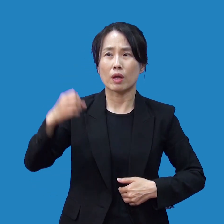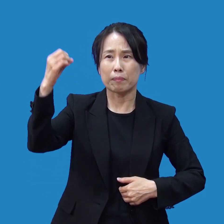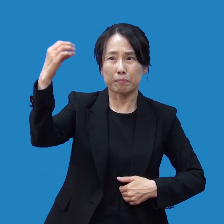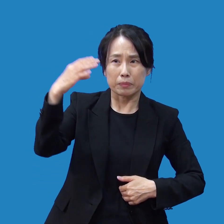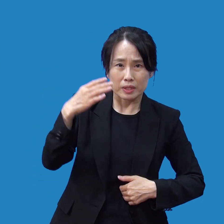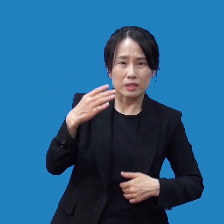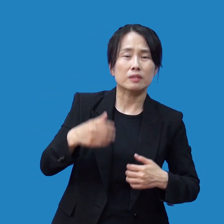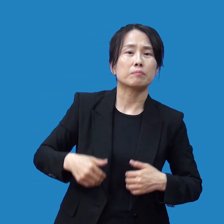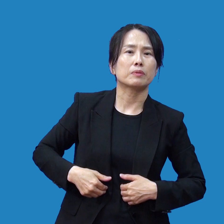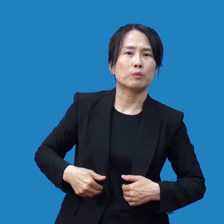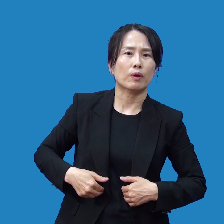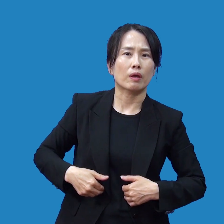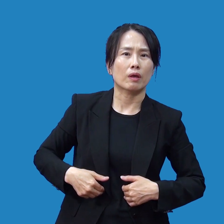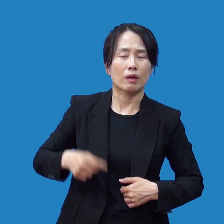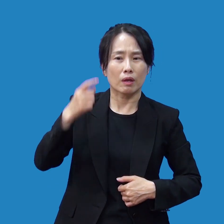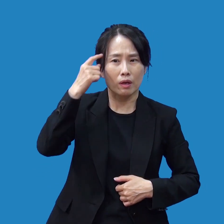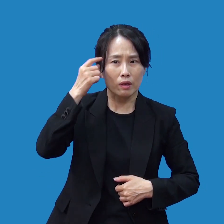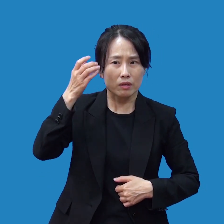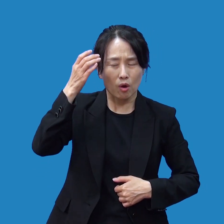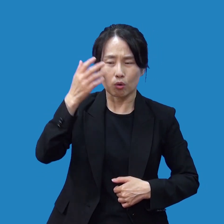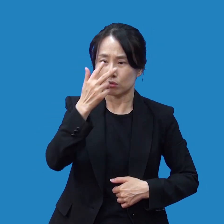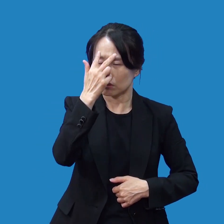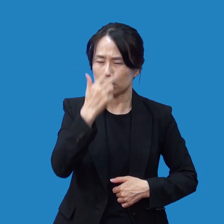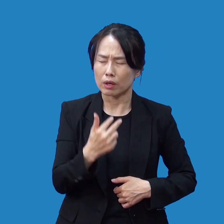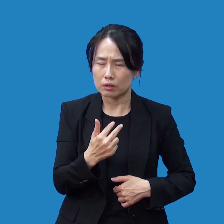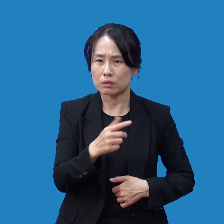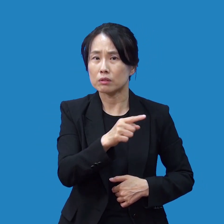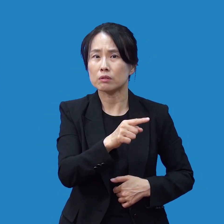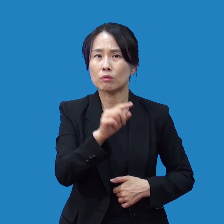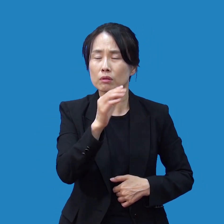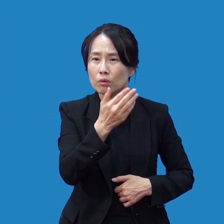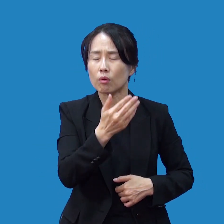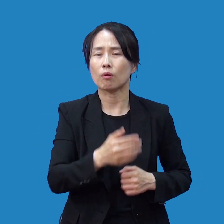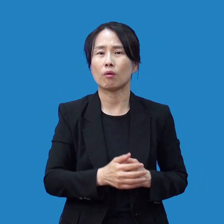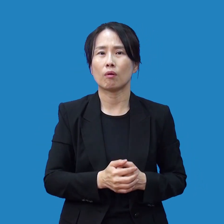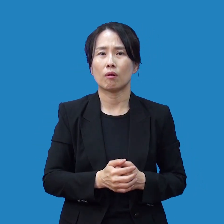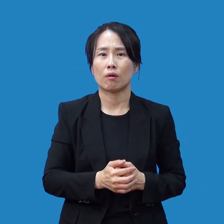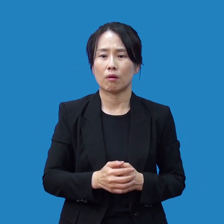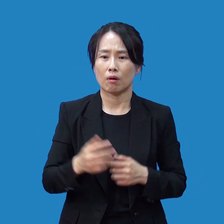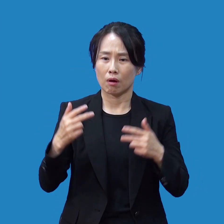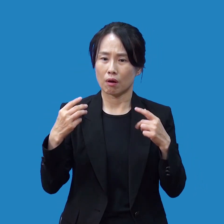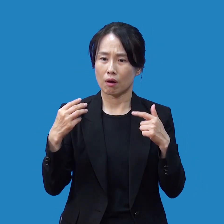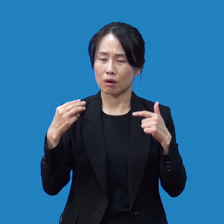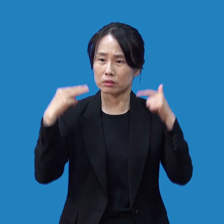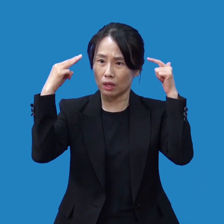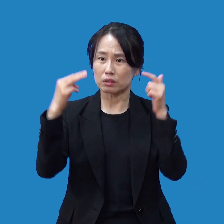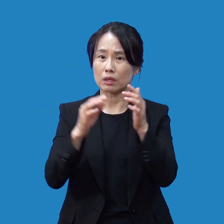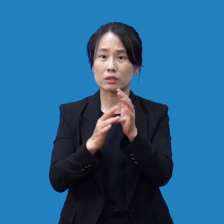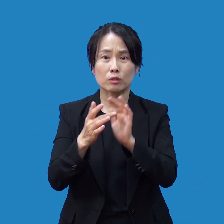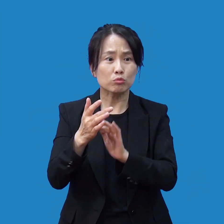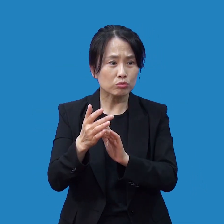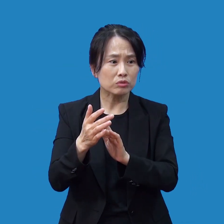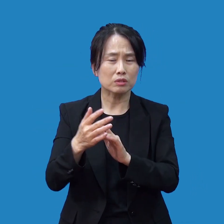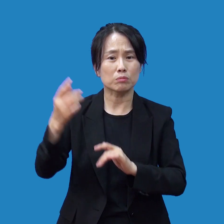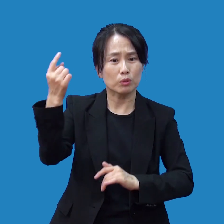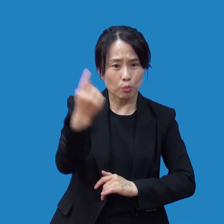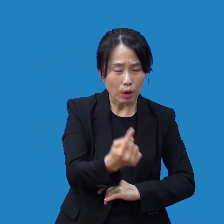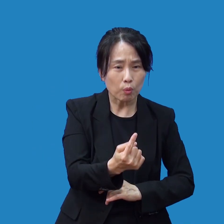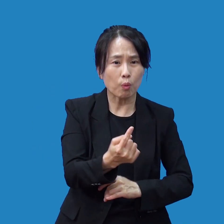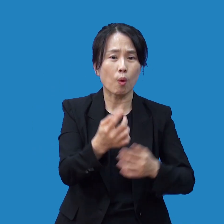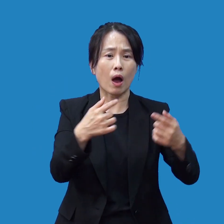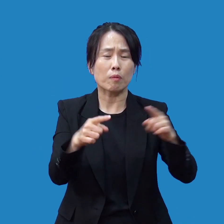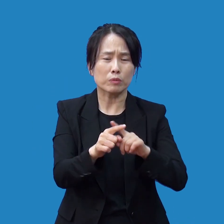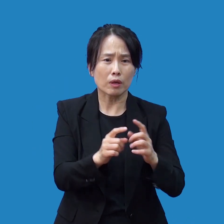필요합니다. 영적으로 눈이 닫혀서 이 사람들이 나사렛 예수께서 그들 가운데 오셨고